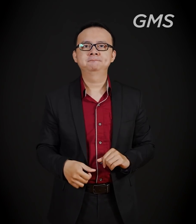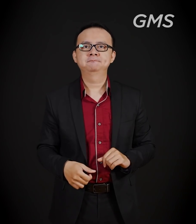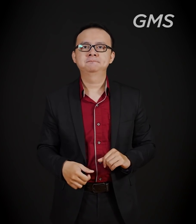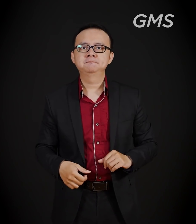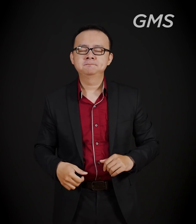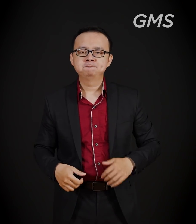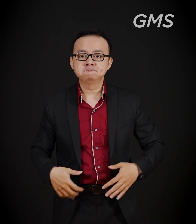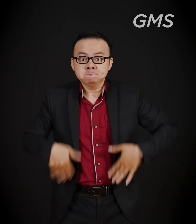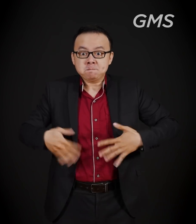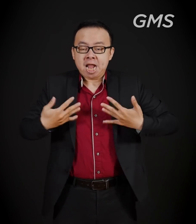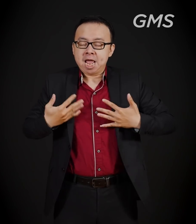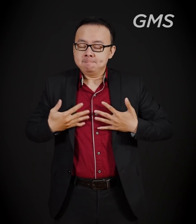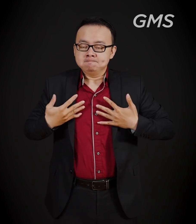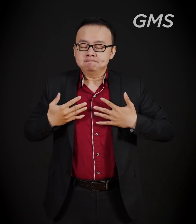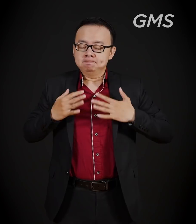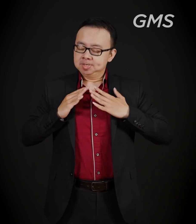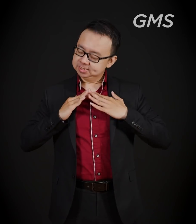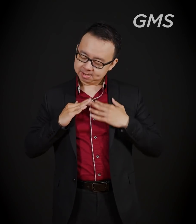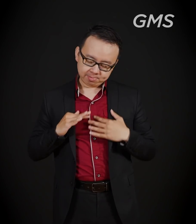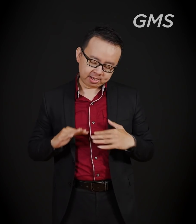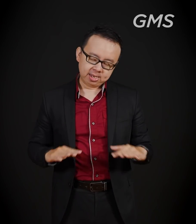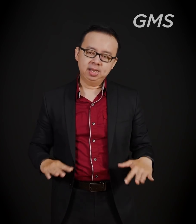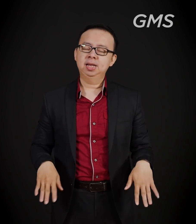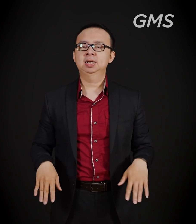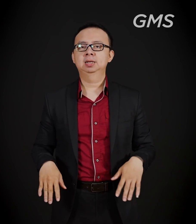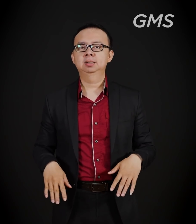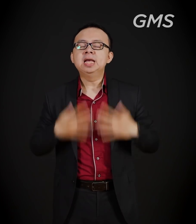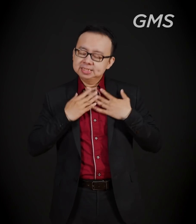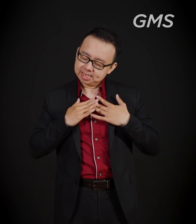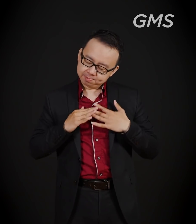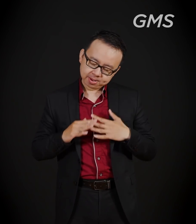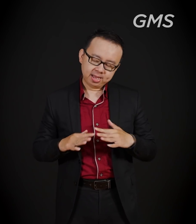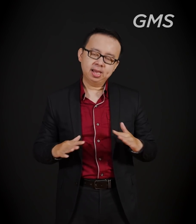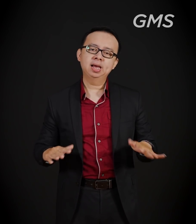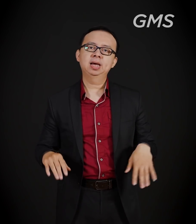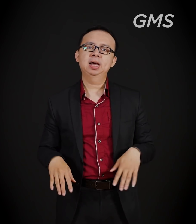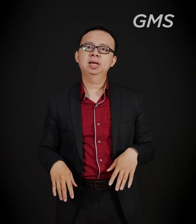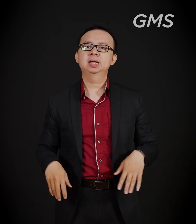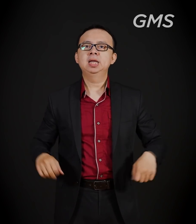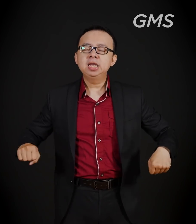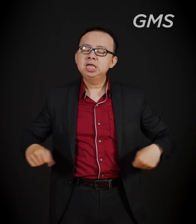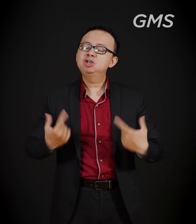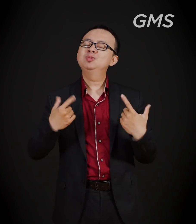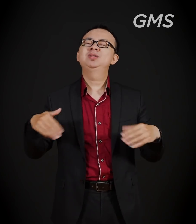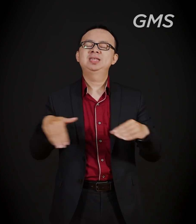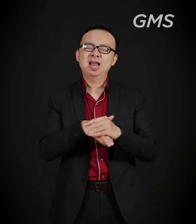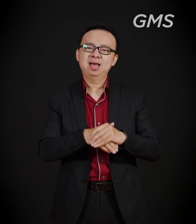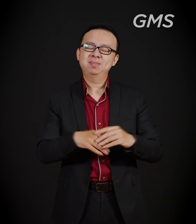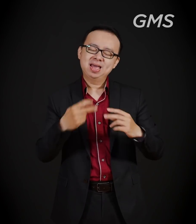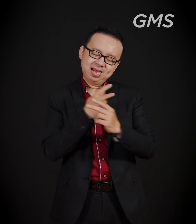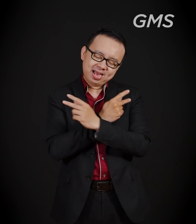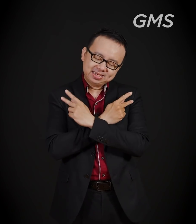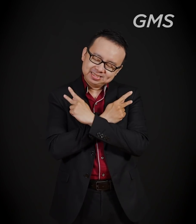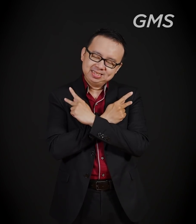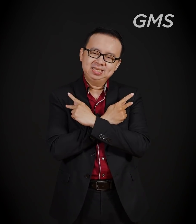emosi. Nah ini dia, selalu harus terkontrol, penuh kesabaran, serta hidup dalam kasih, penguasaan diri,